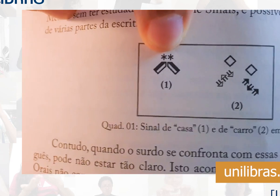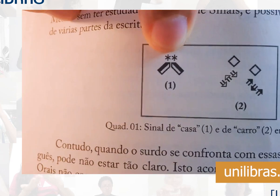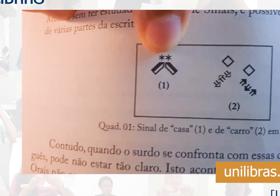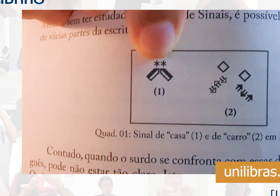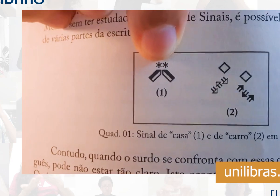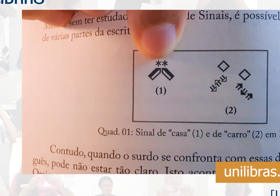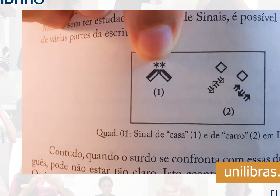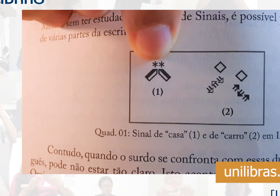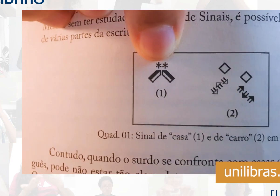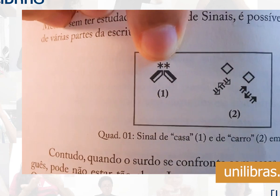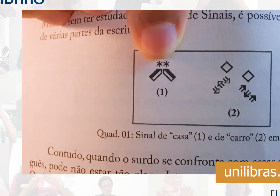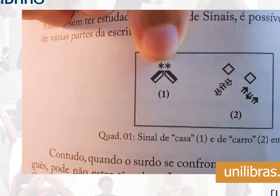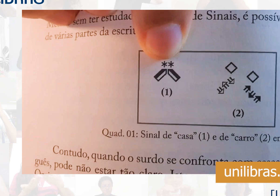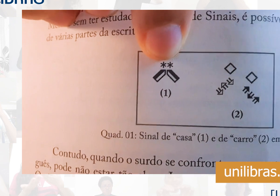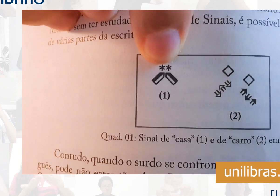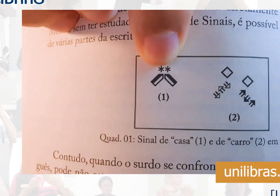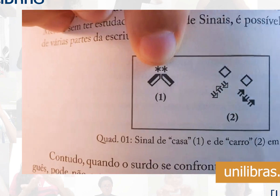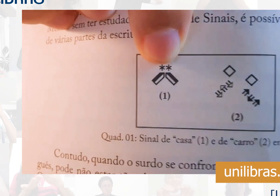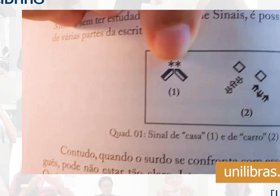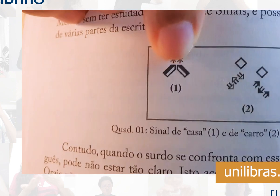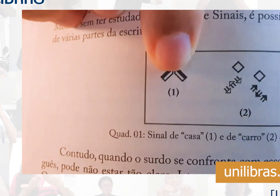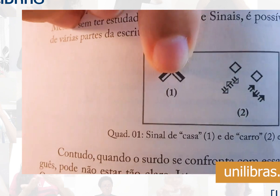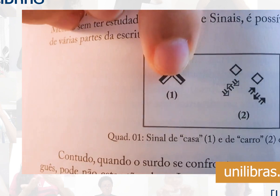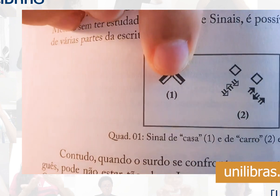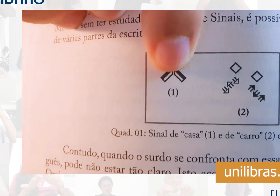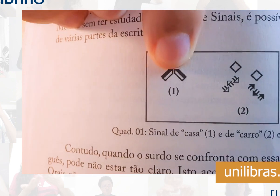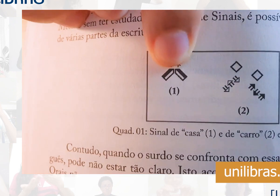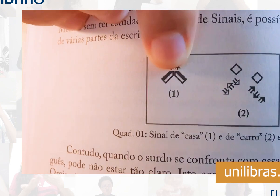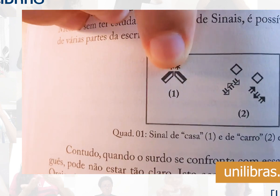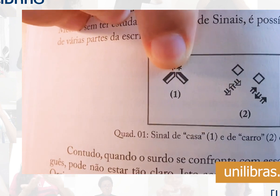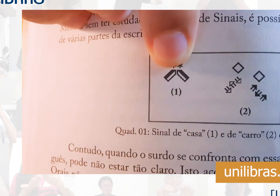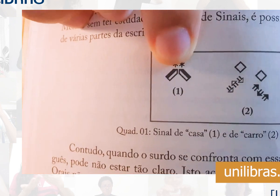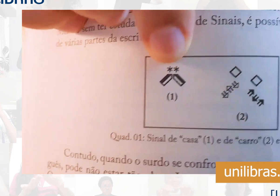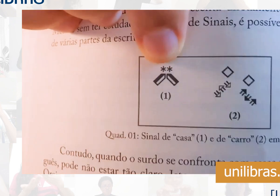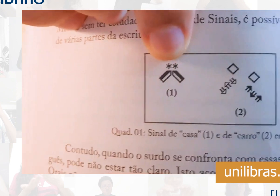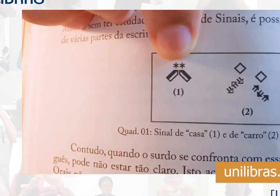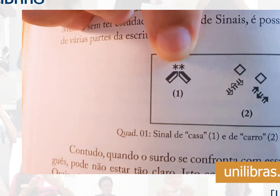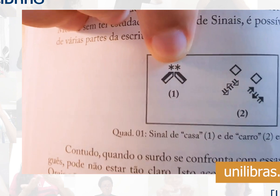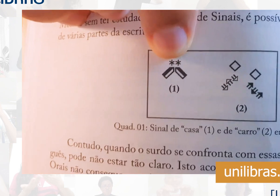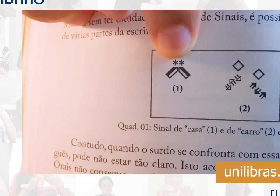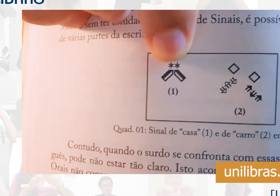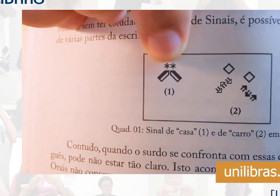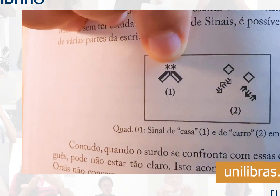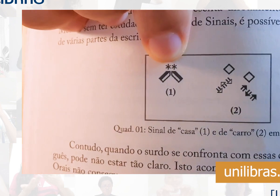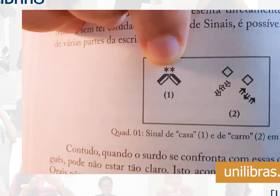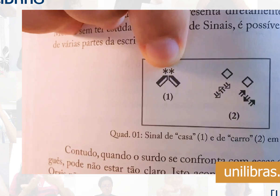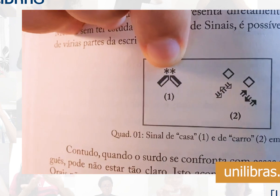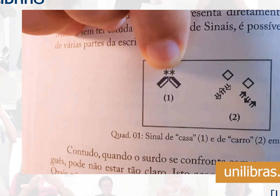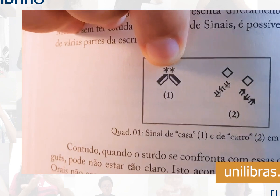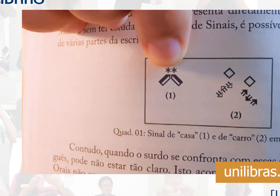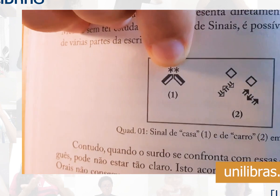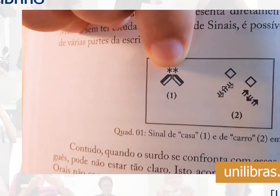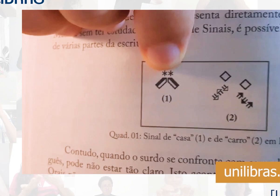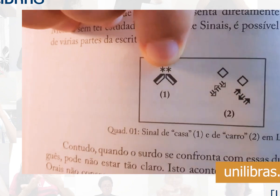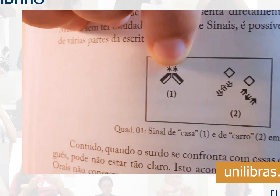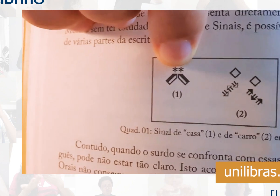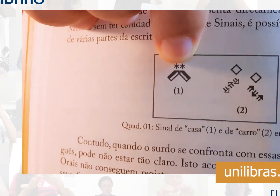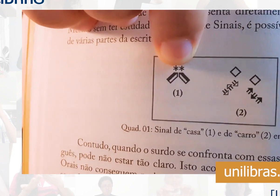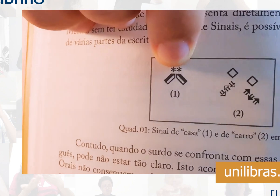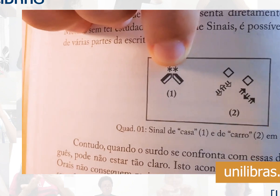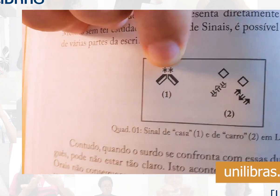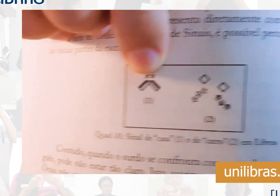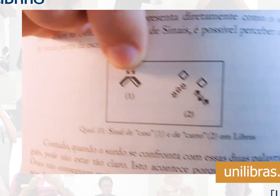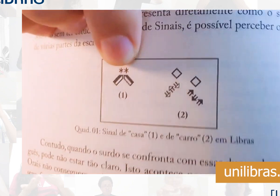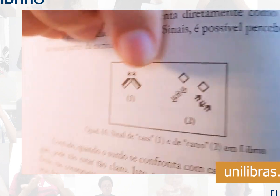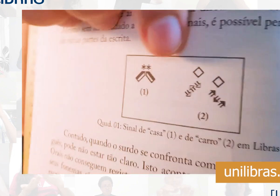conseguiu perceber a lógica dessas duas mãos. Aqui são as duas mãos, e aqui tem 2 asteriscos que indicam que a mão está tocando 2